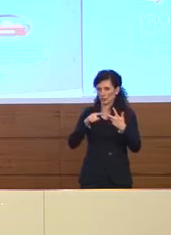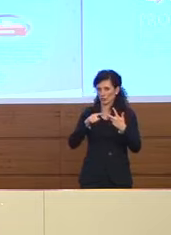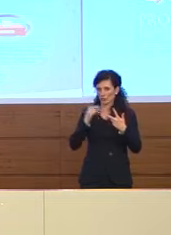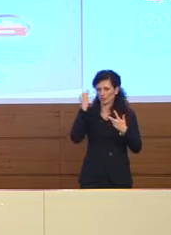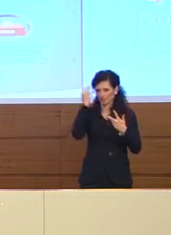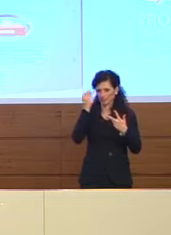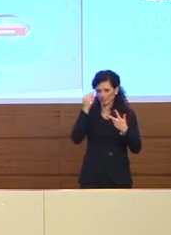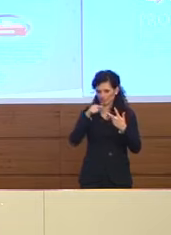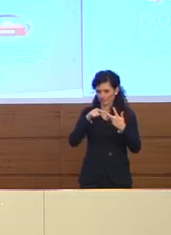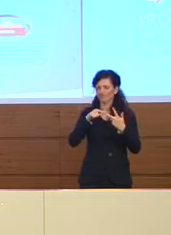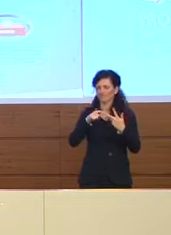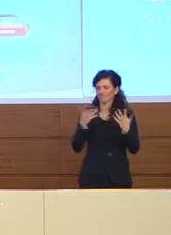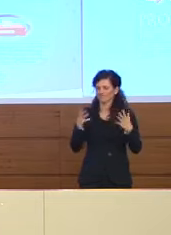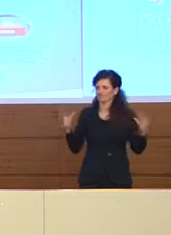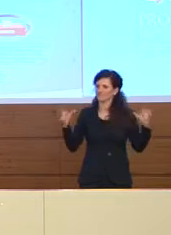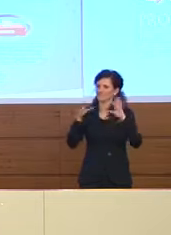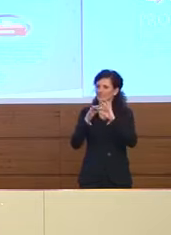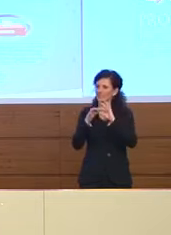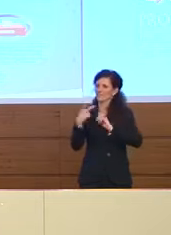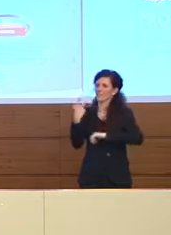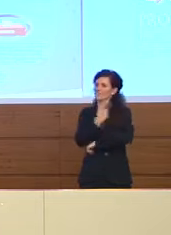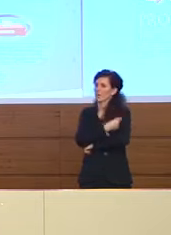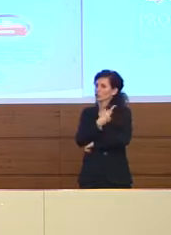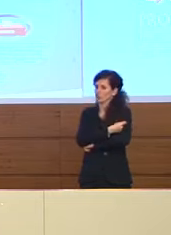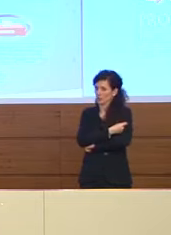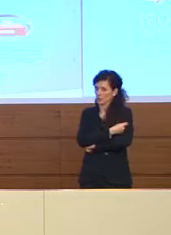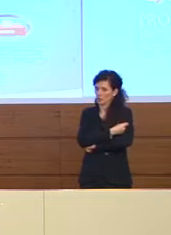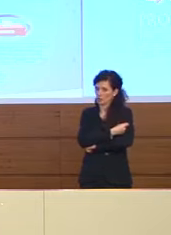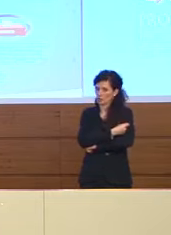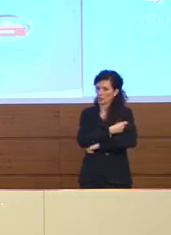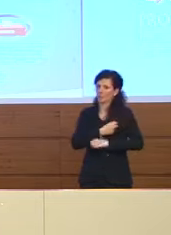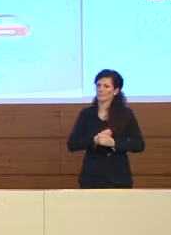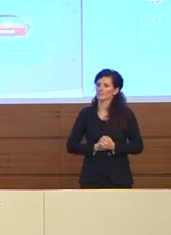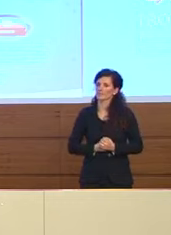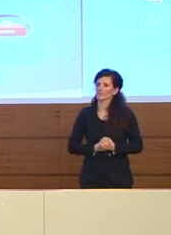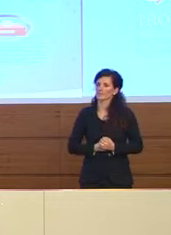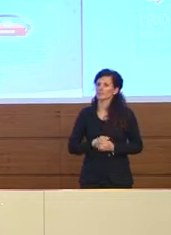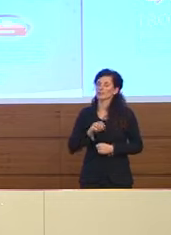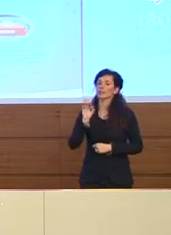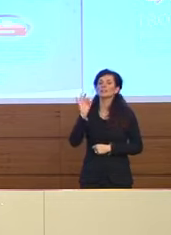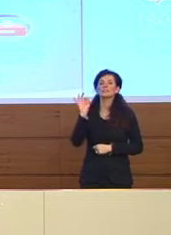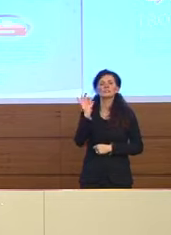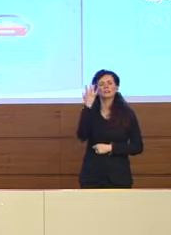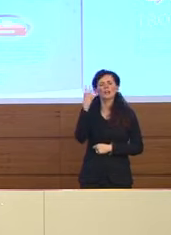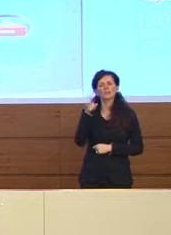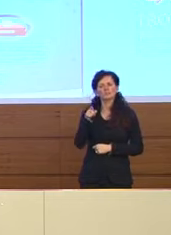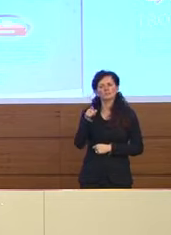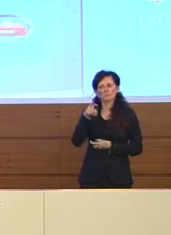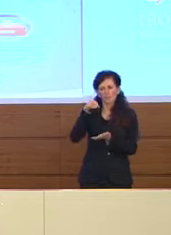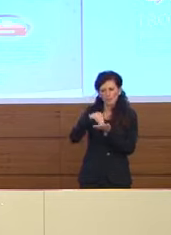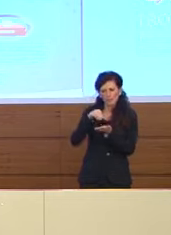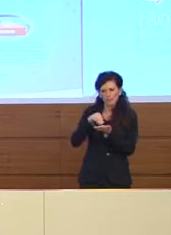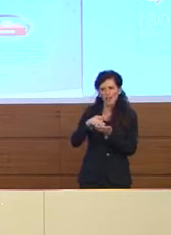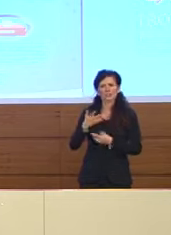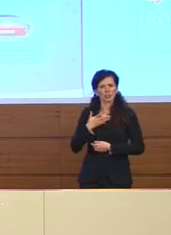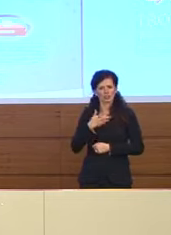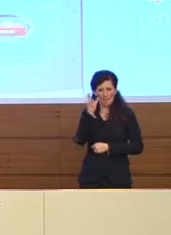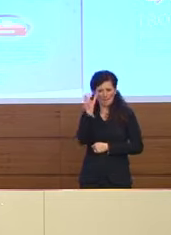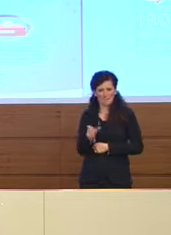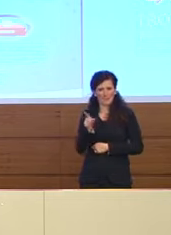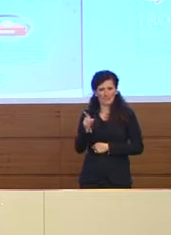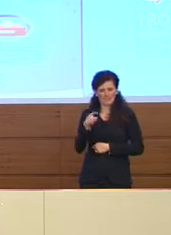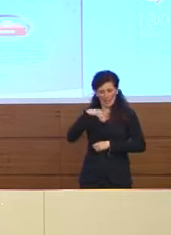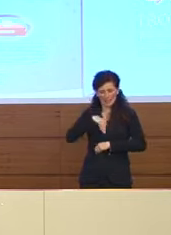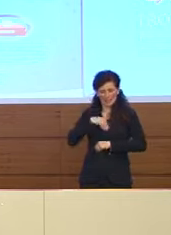dei vaccini e che l'eventuale presenza di anticorpi diretti